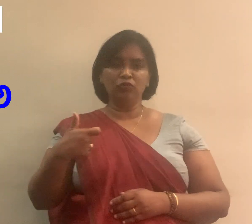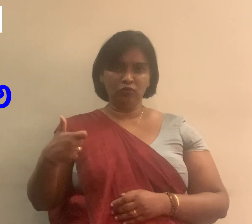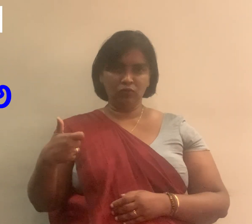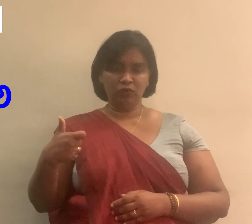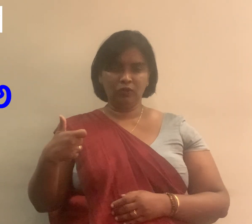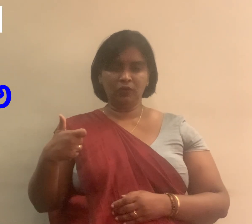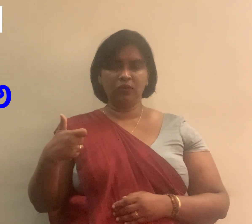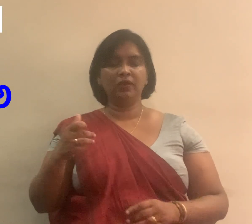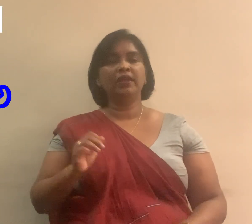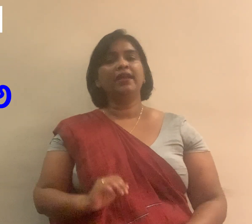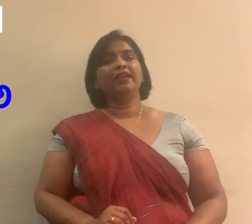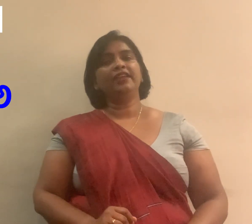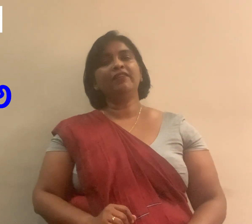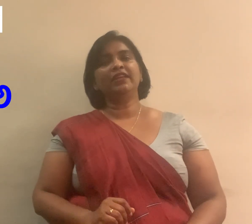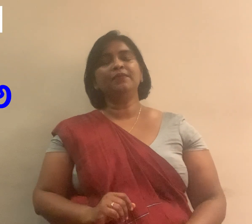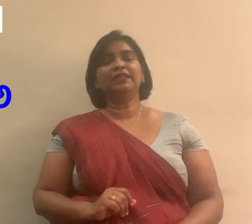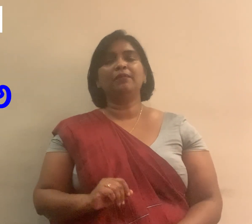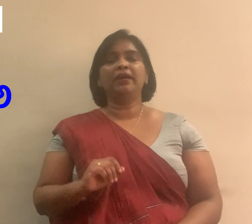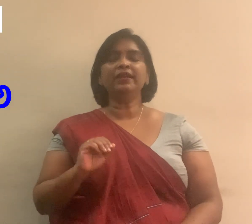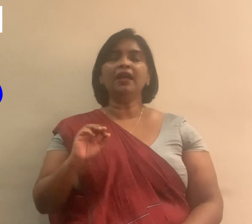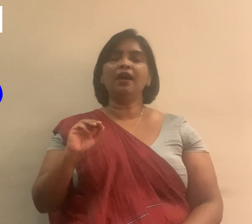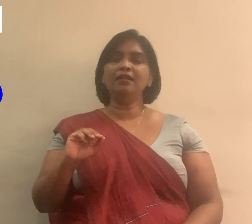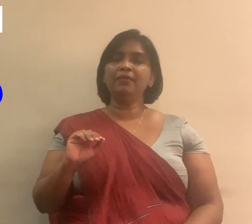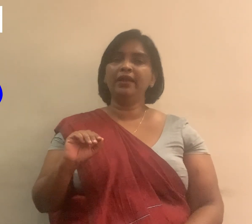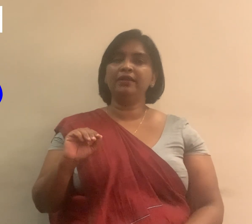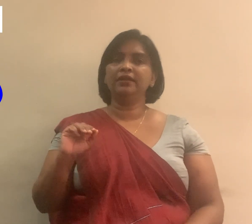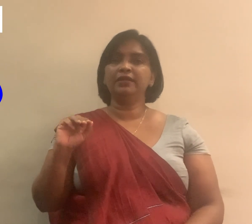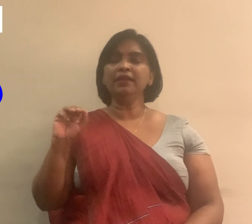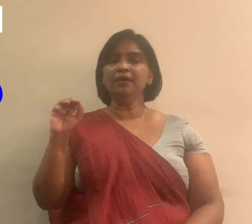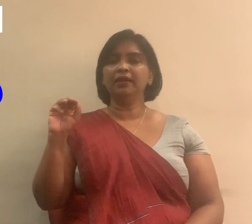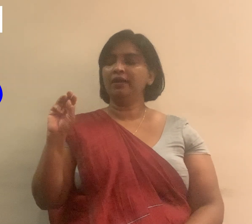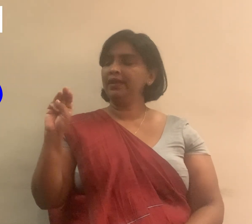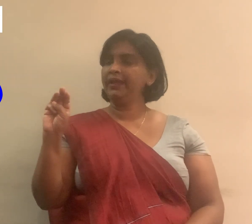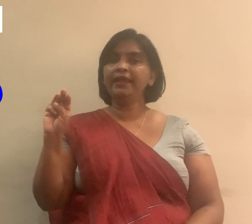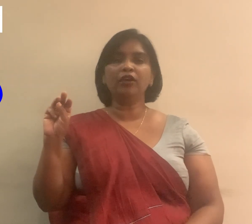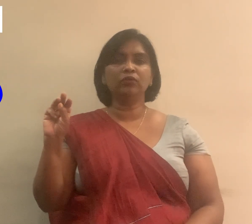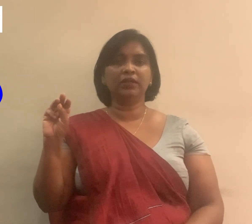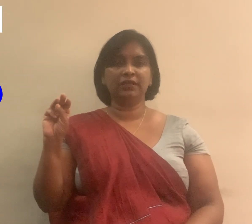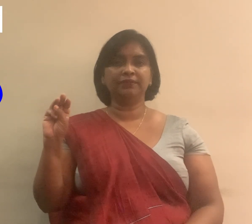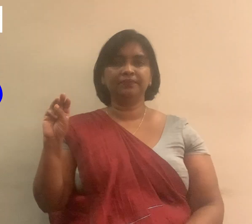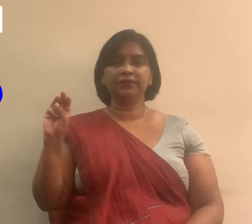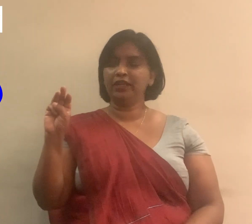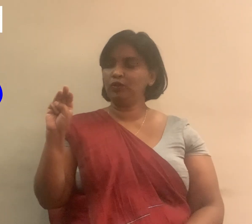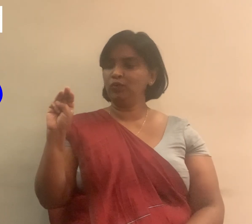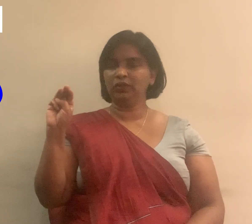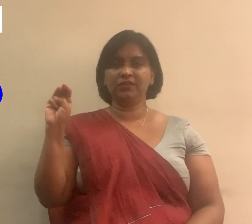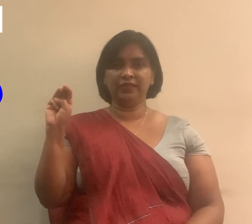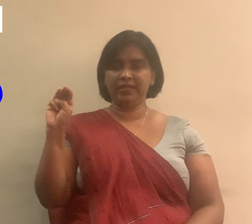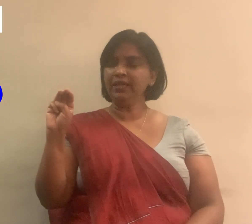ඒ වගේම තමයි අල්මයන්නට ඒ අකුර එකතු වුණොත් ස්වරය